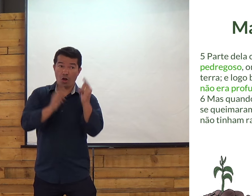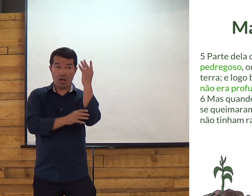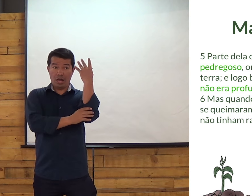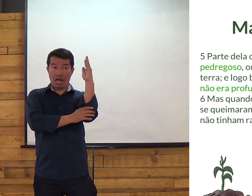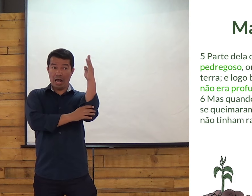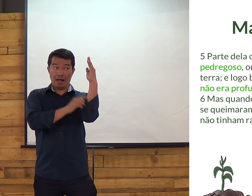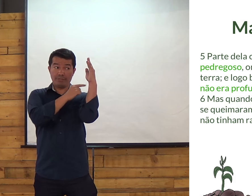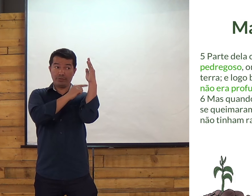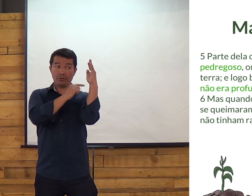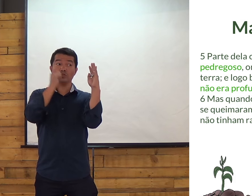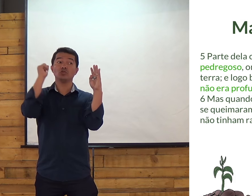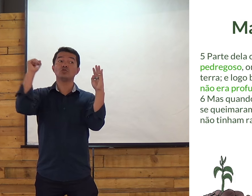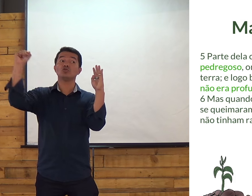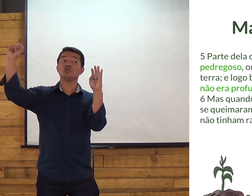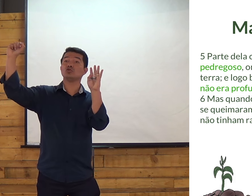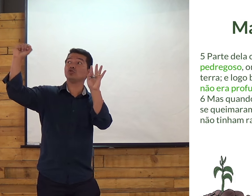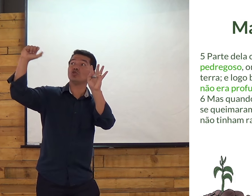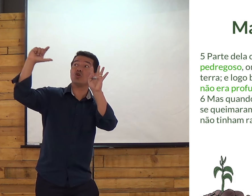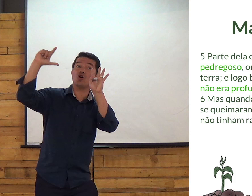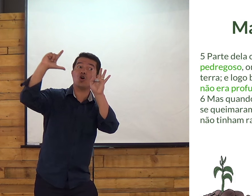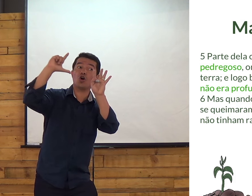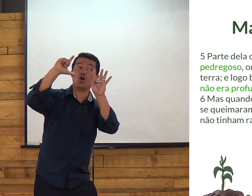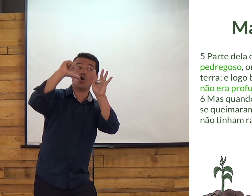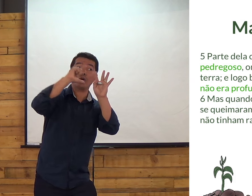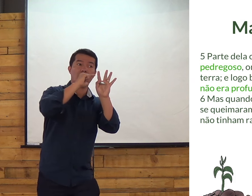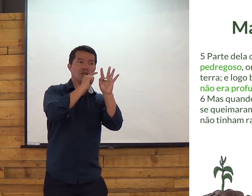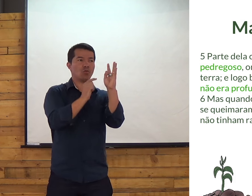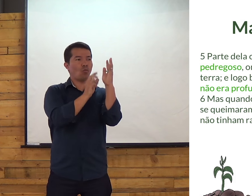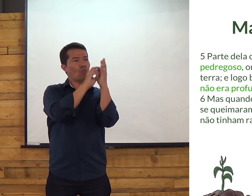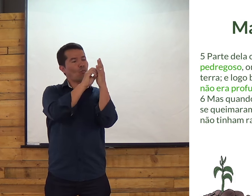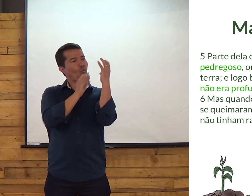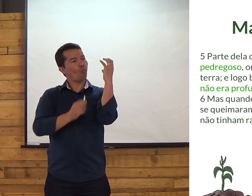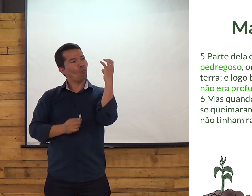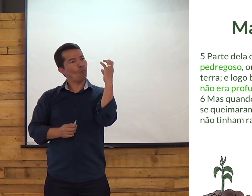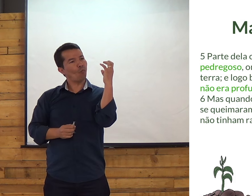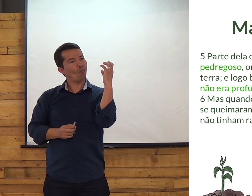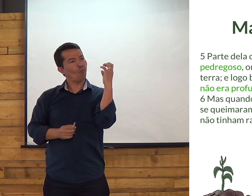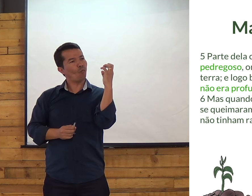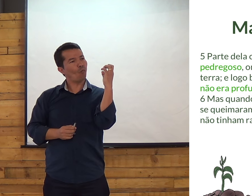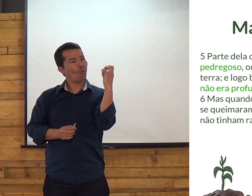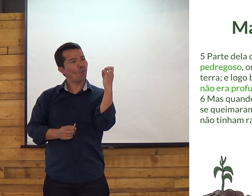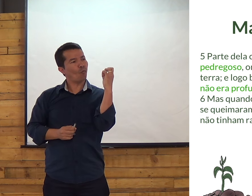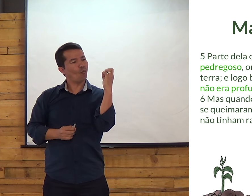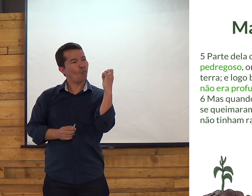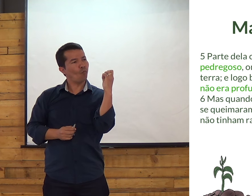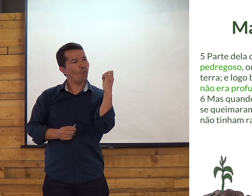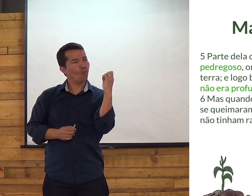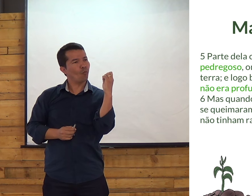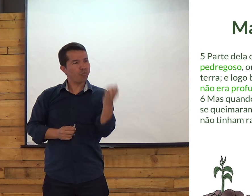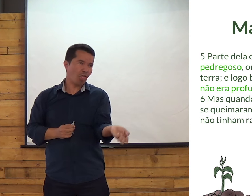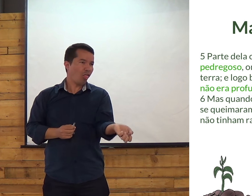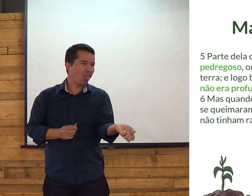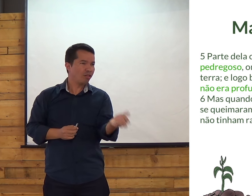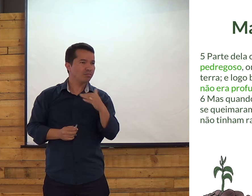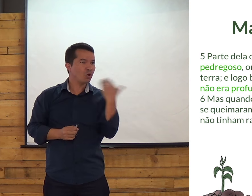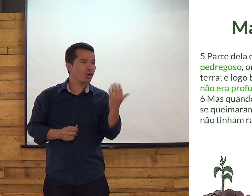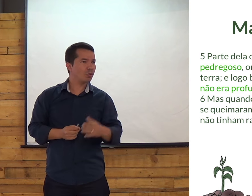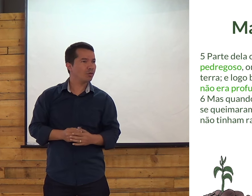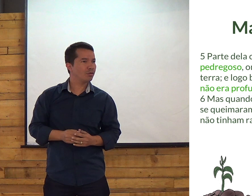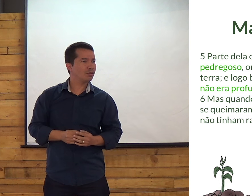quando saiu o sol, veja, o sol bate na planta e ela